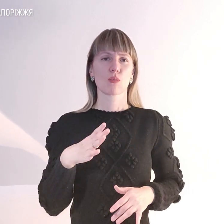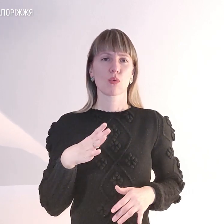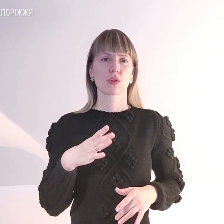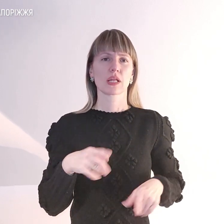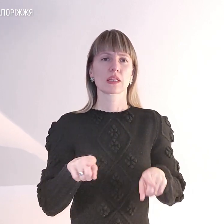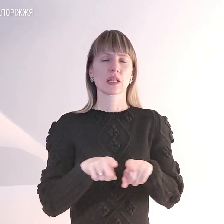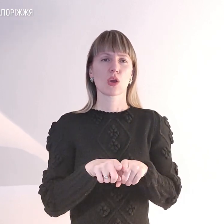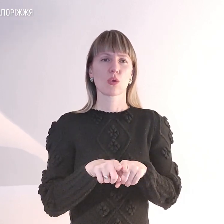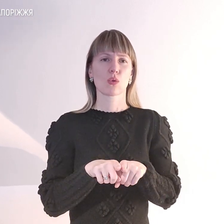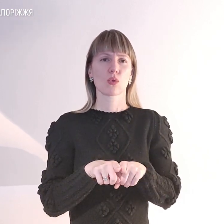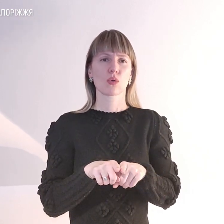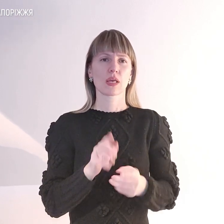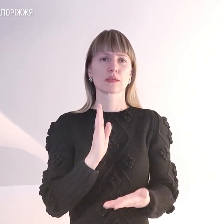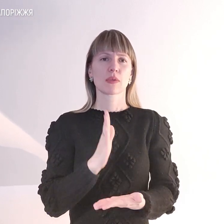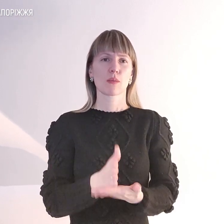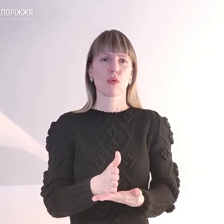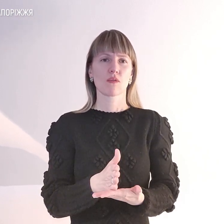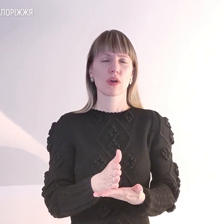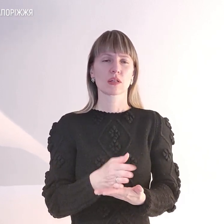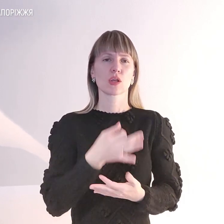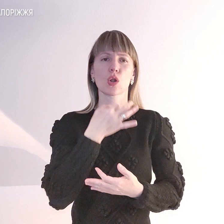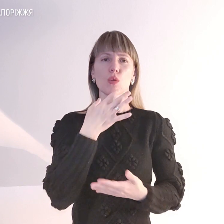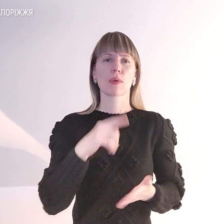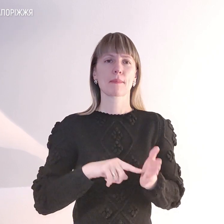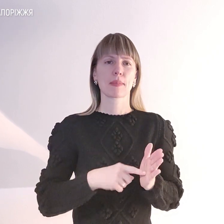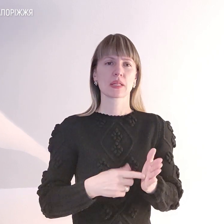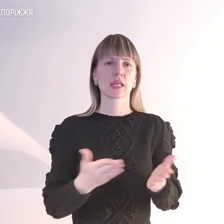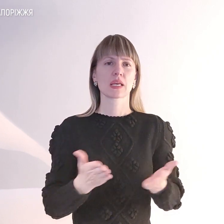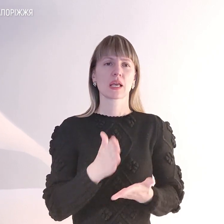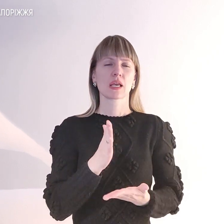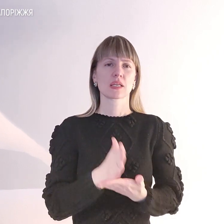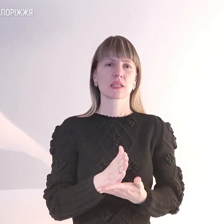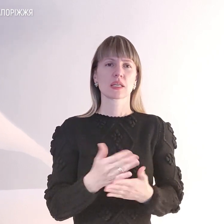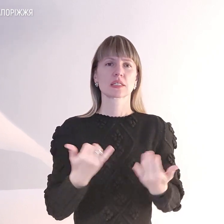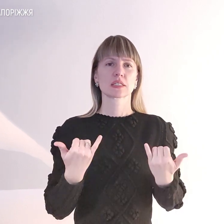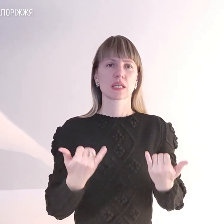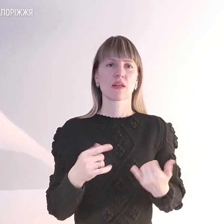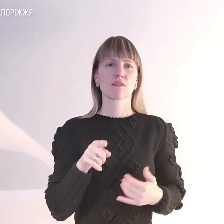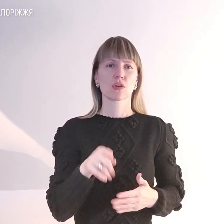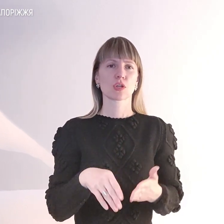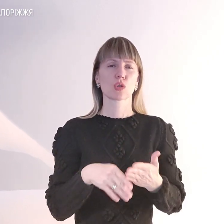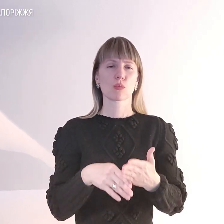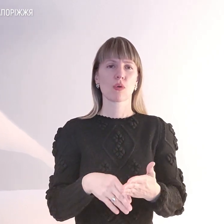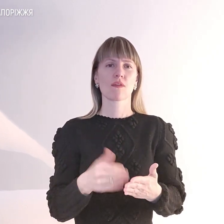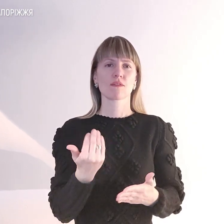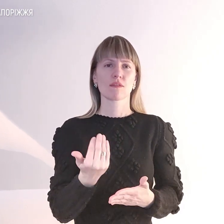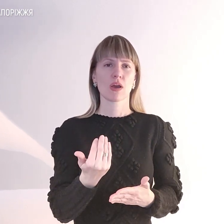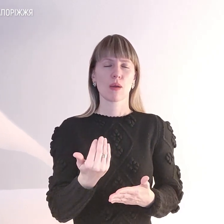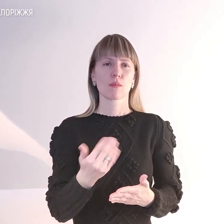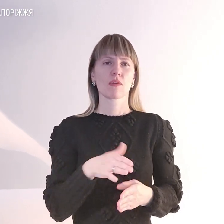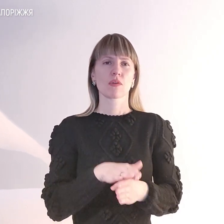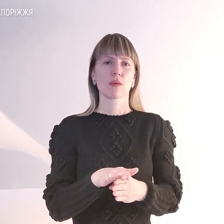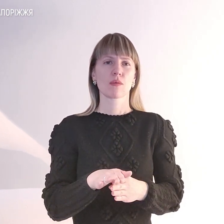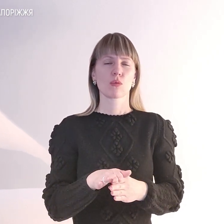такою цілеспрямована. Будь-яка мета, яка є зараз, вона допоможе вам справлятися зі стресовою